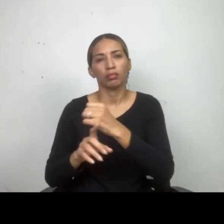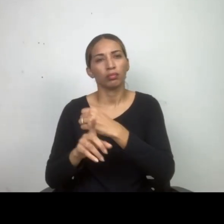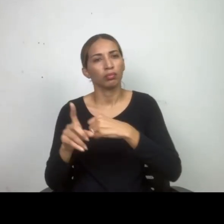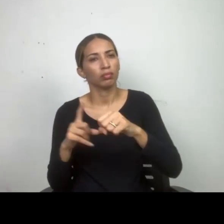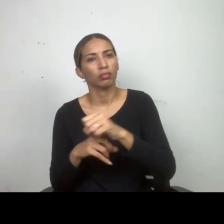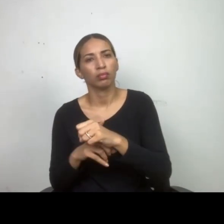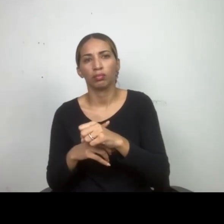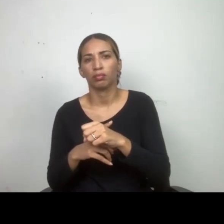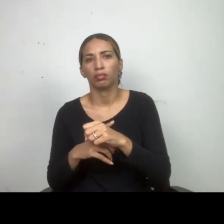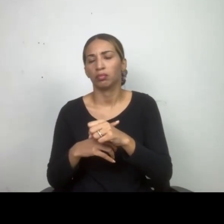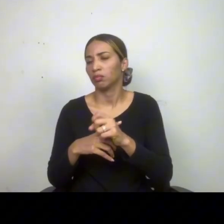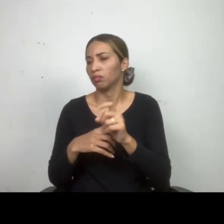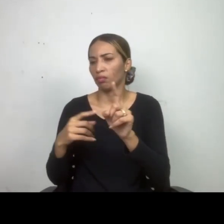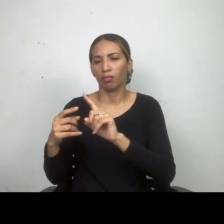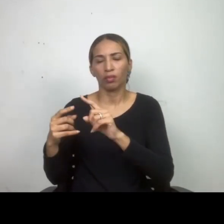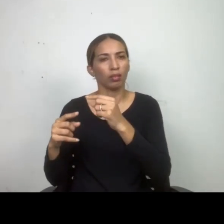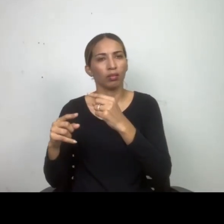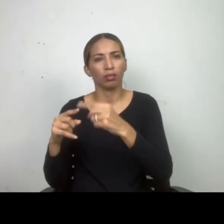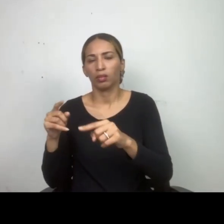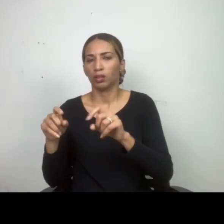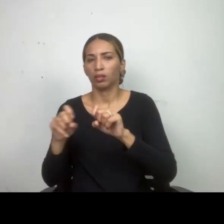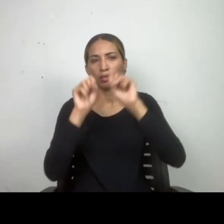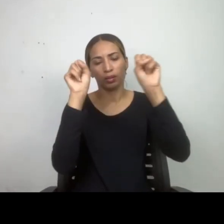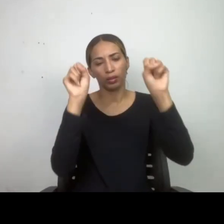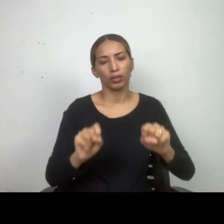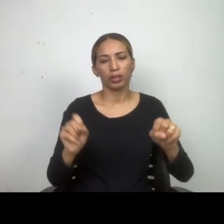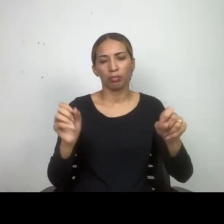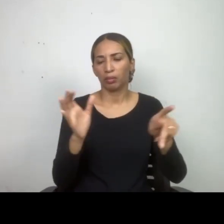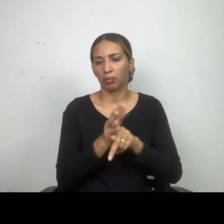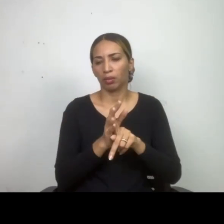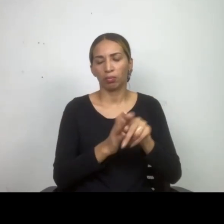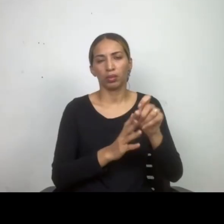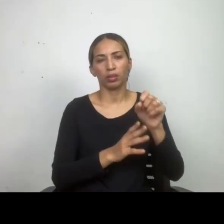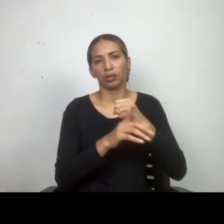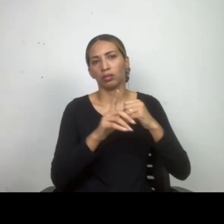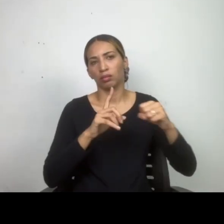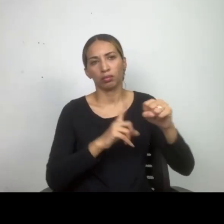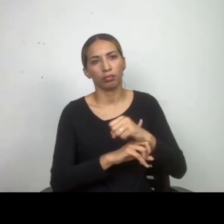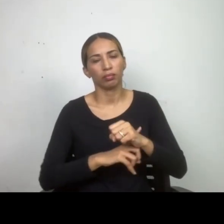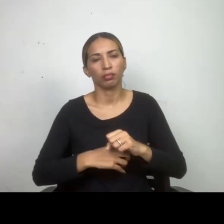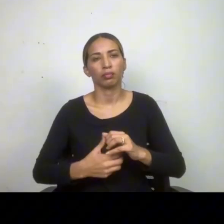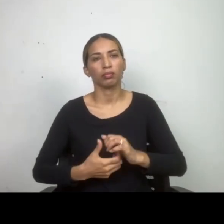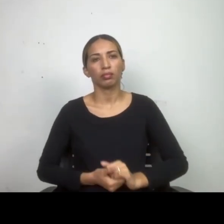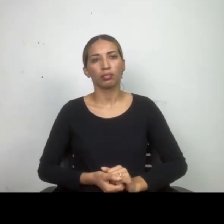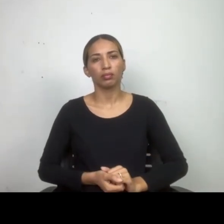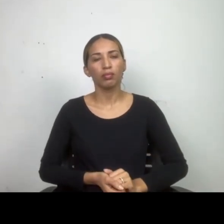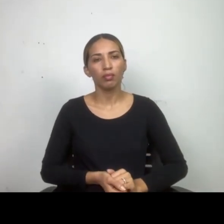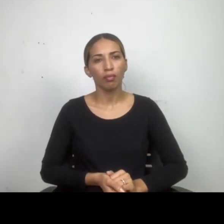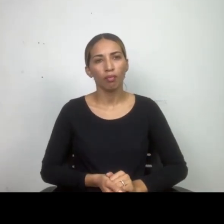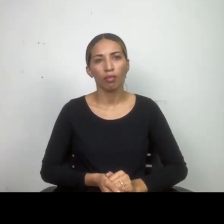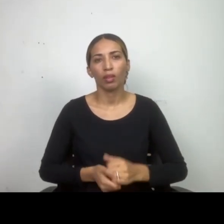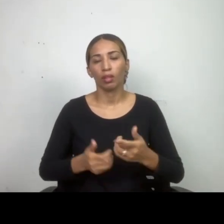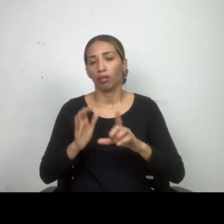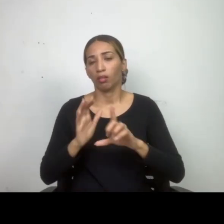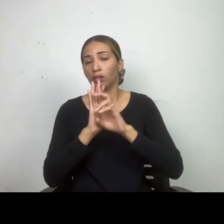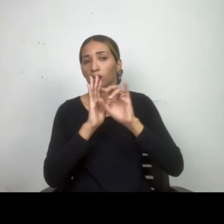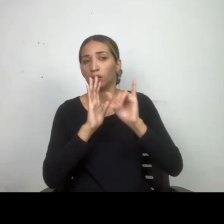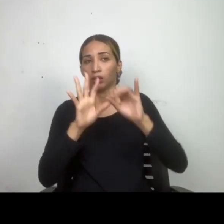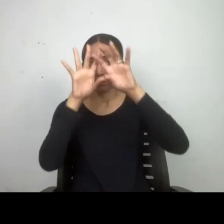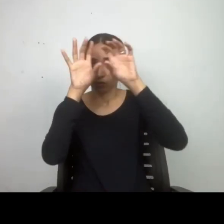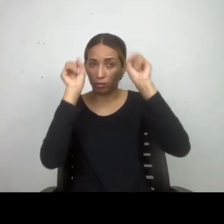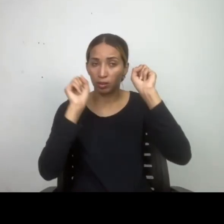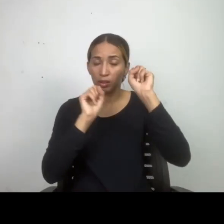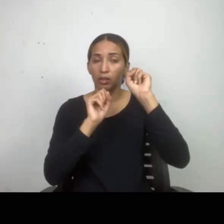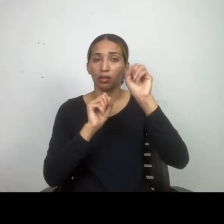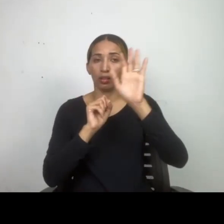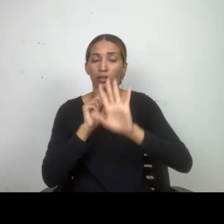não vinculação ao Sistema Único de Assistência Social. Ou seja, essa resolução do Conselho Nacional de Assistência